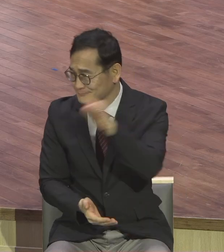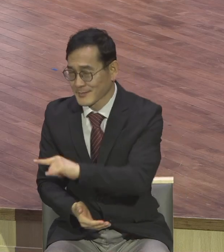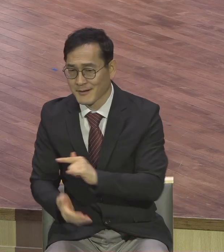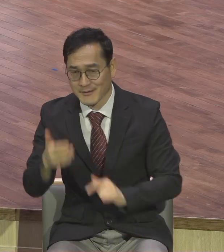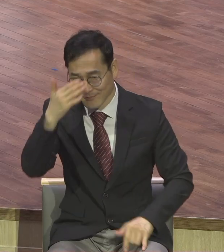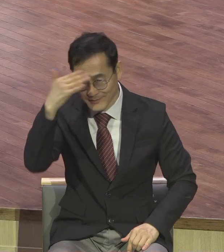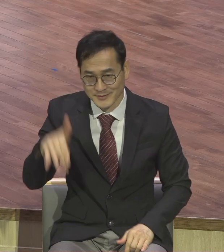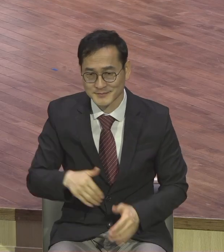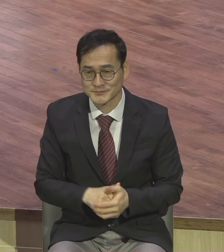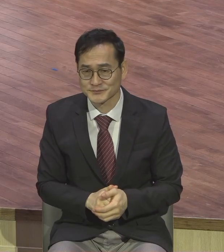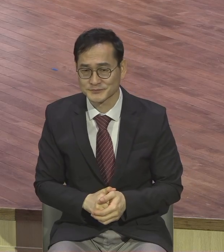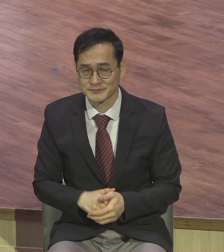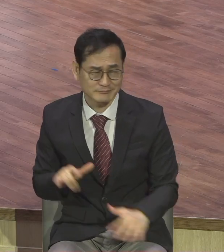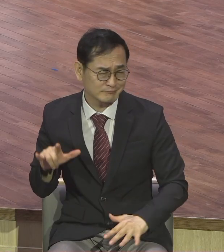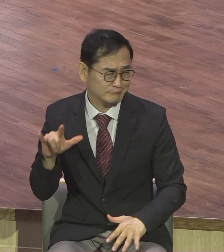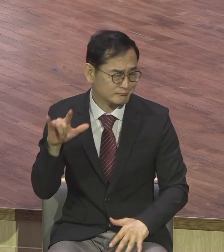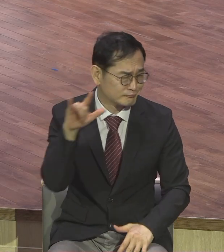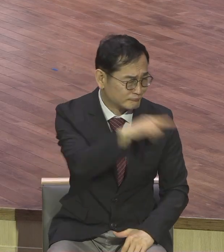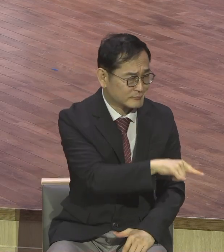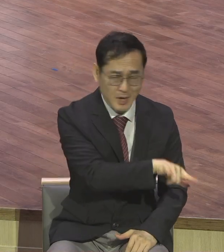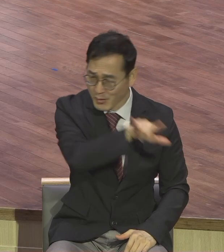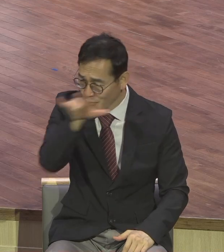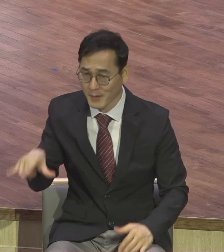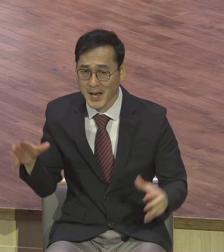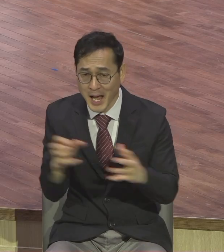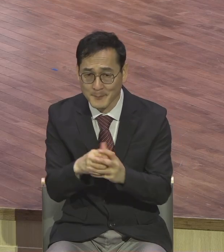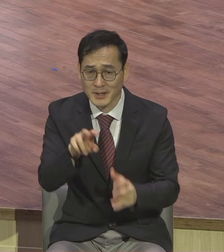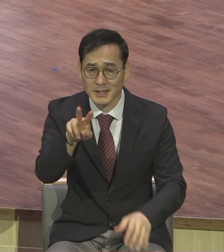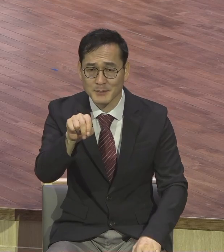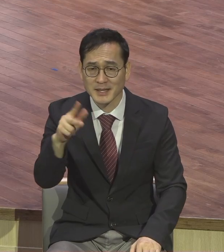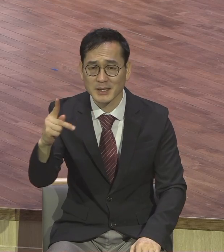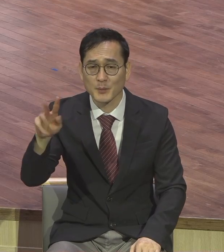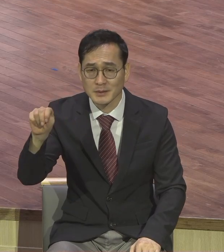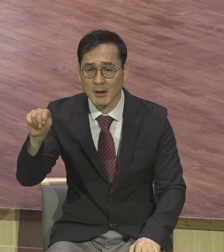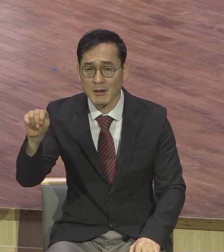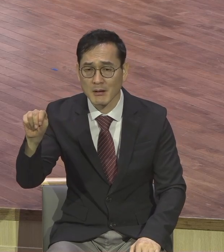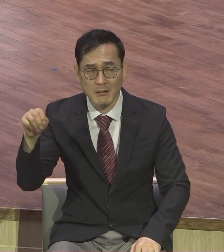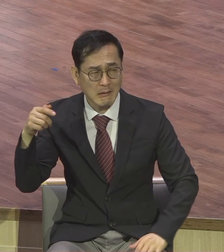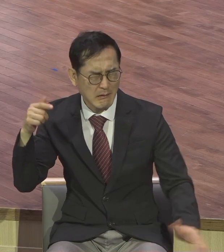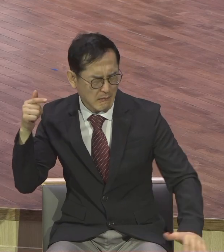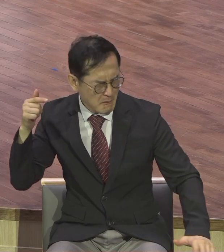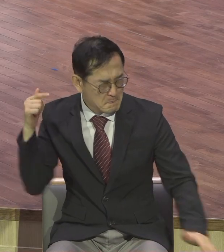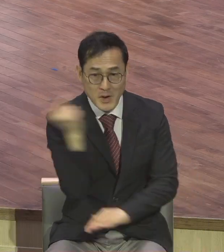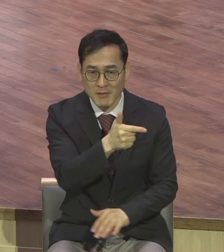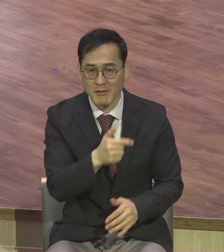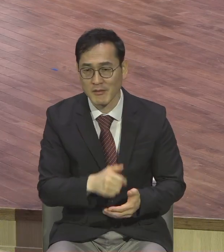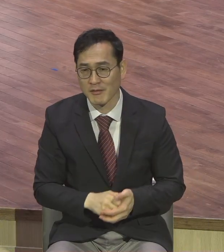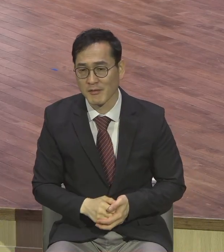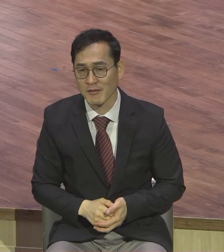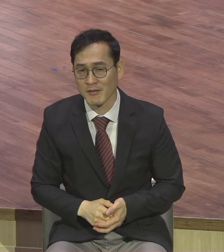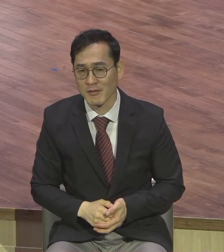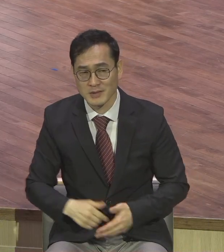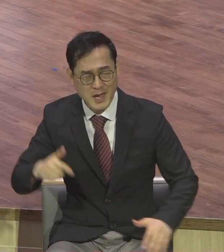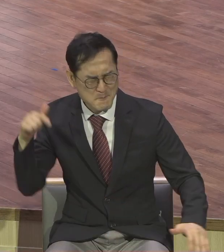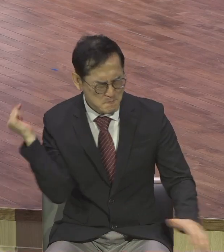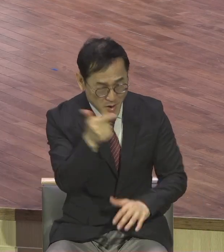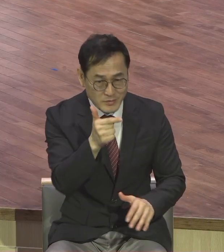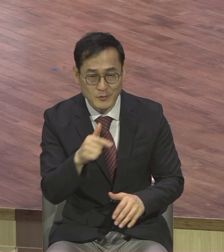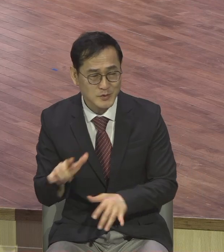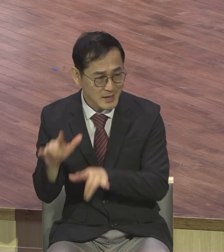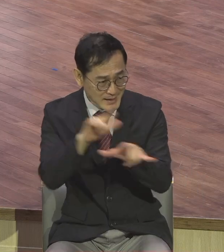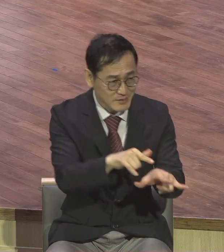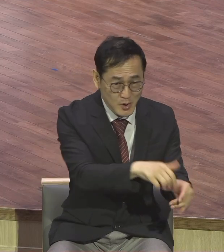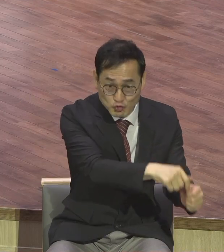얼마냐? 왕복 2만 킬로예요. 이런 이 아직까지 장거리 작전을 쓴 적이 없대요. 우리나라가 처음으로